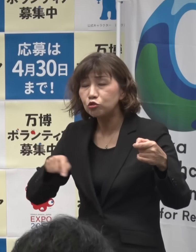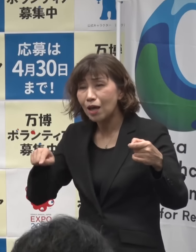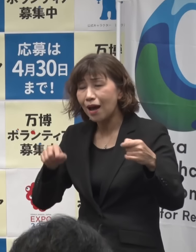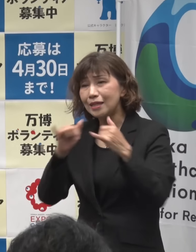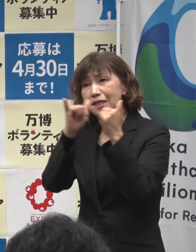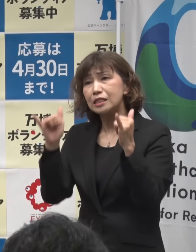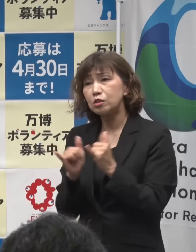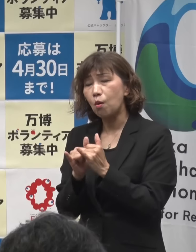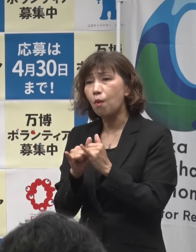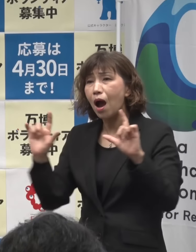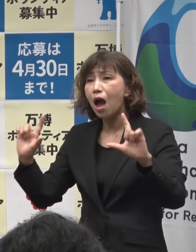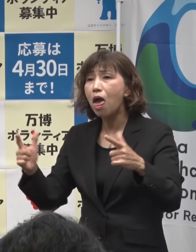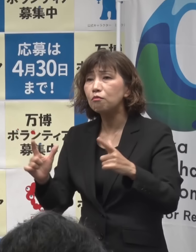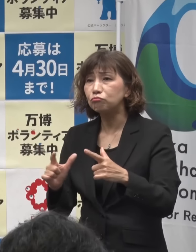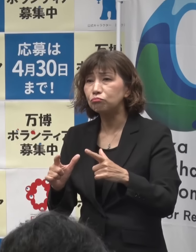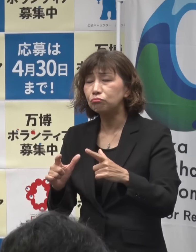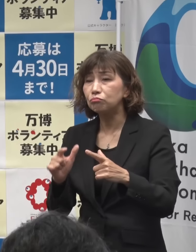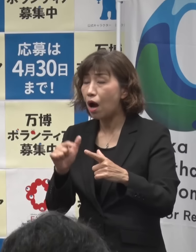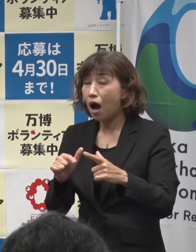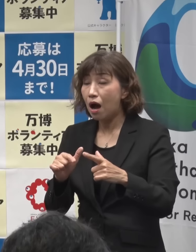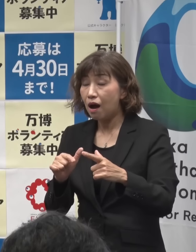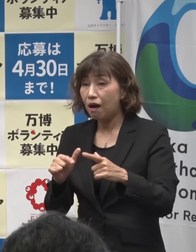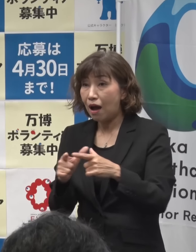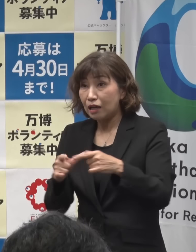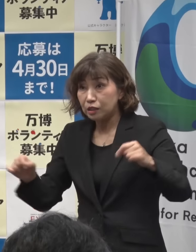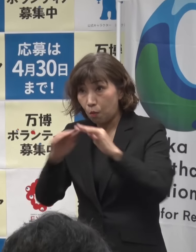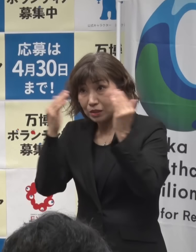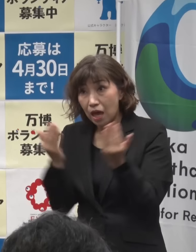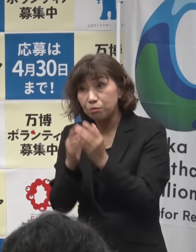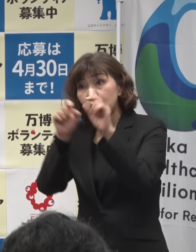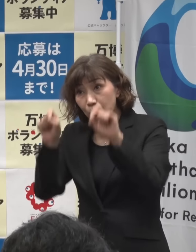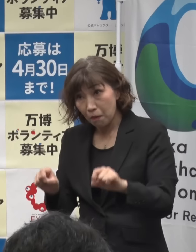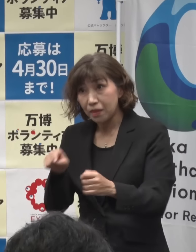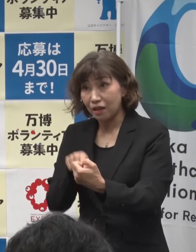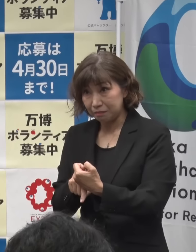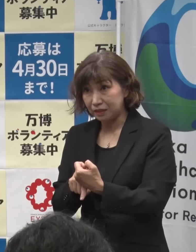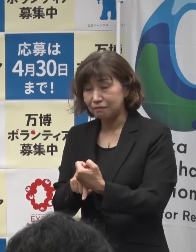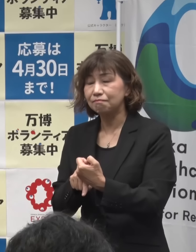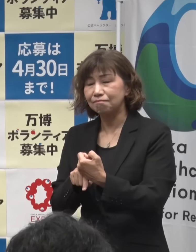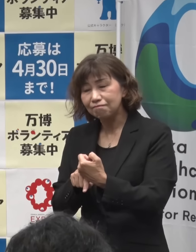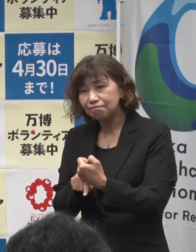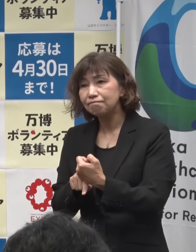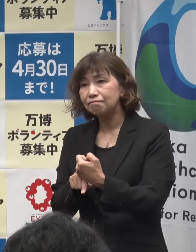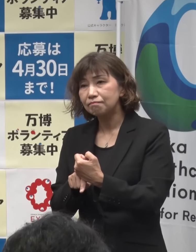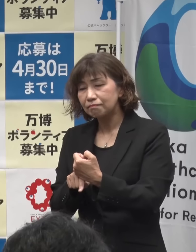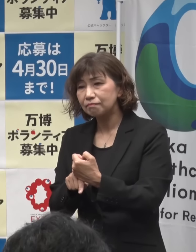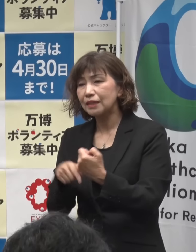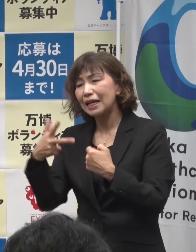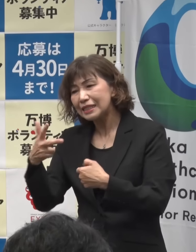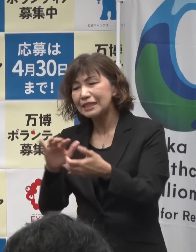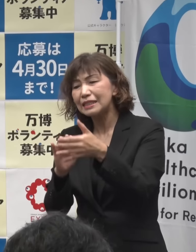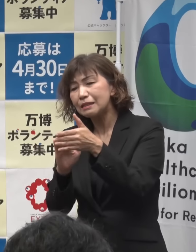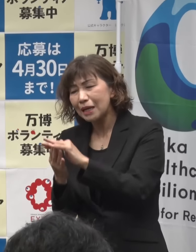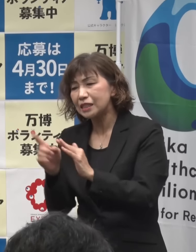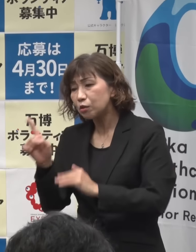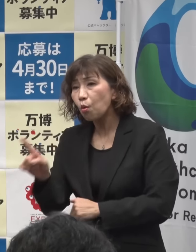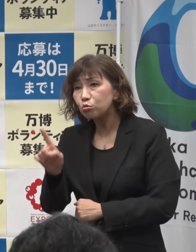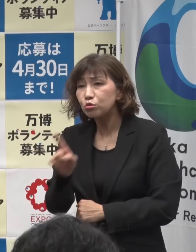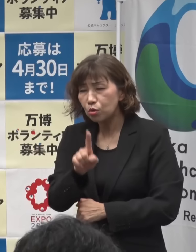わけですから、となるとやはりこれ日本全体の問題だろうというふうに思います。だから一個一個の市町が努力することも大切なんです